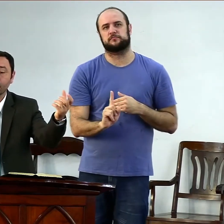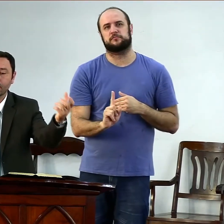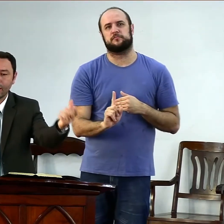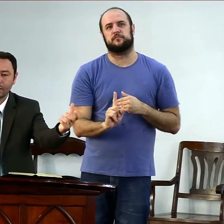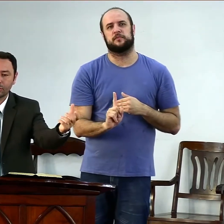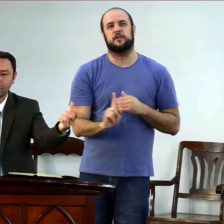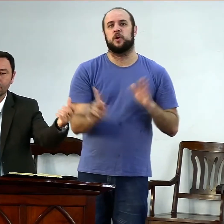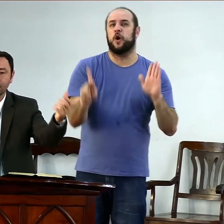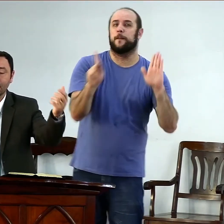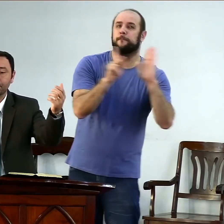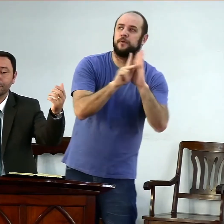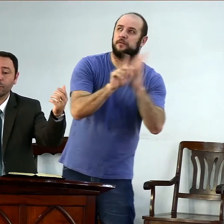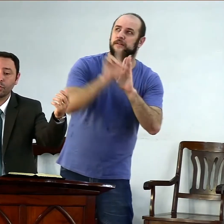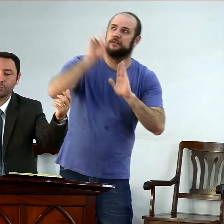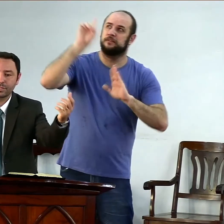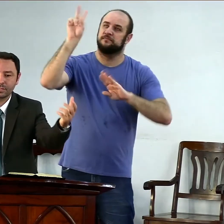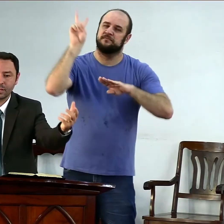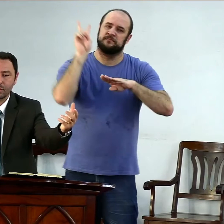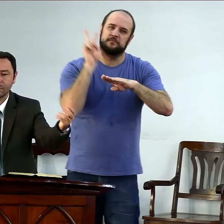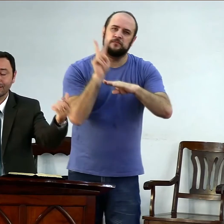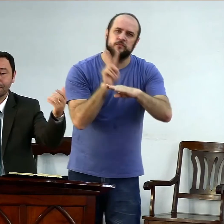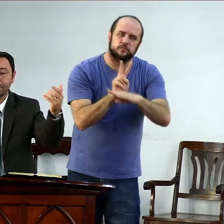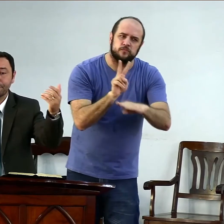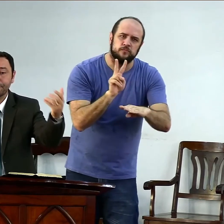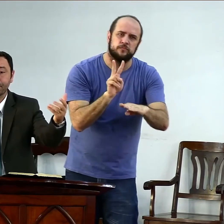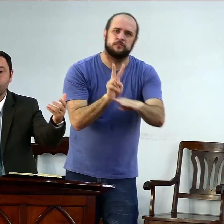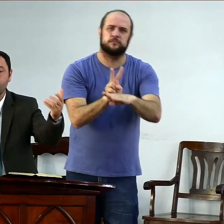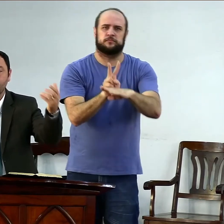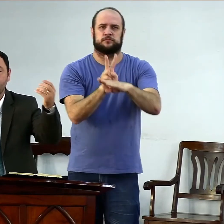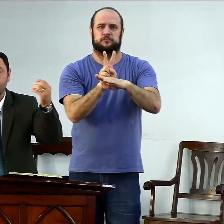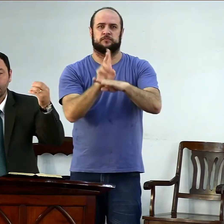do cuidado, da provisão e da